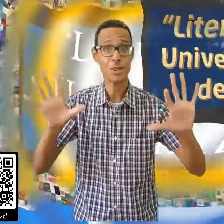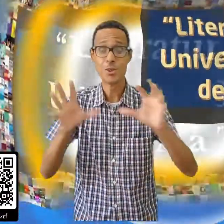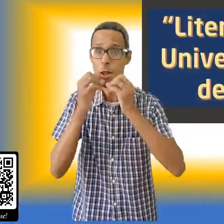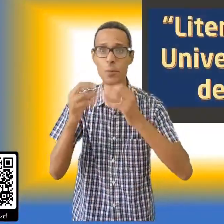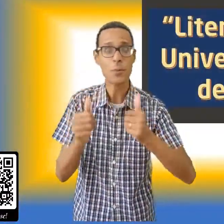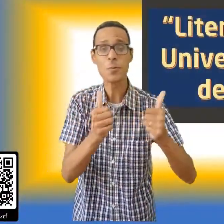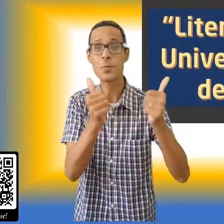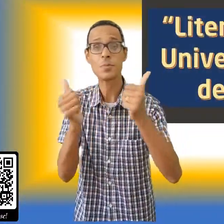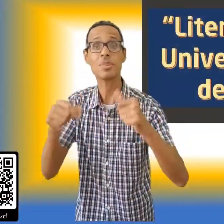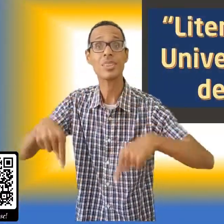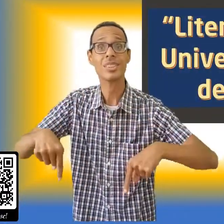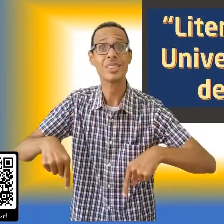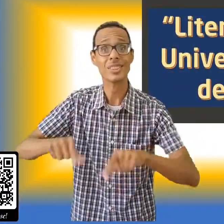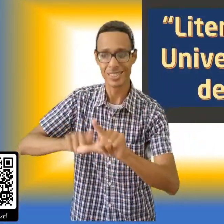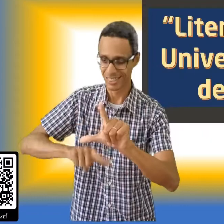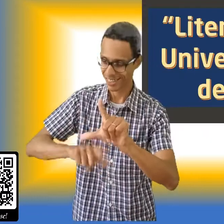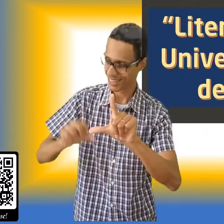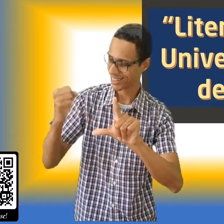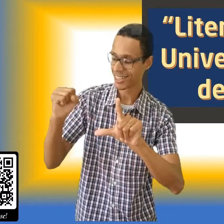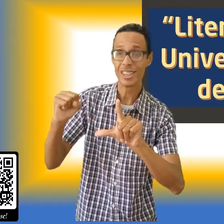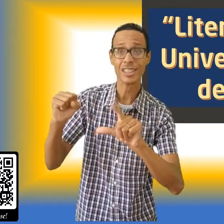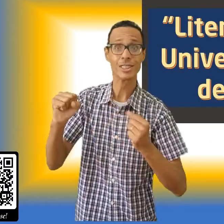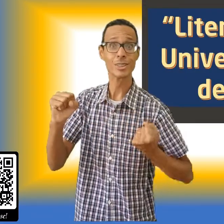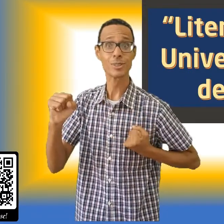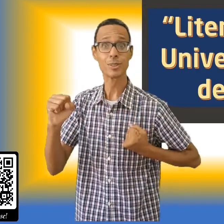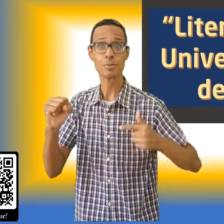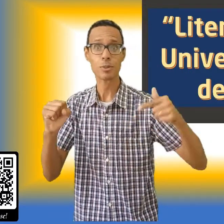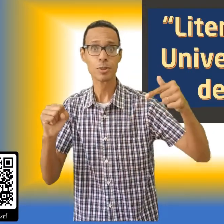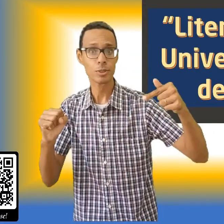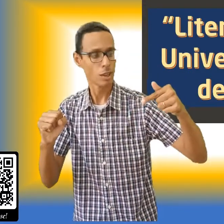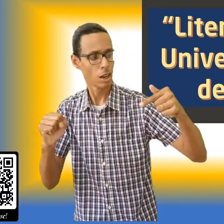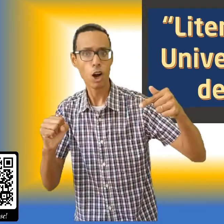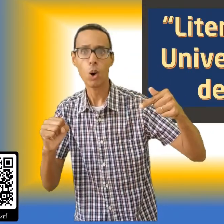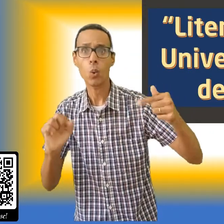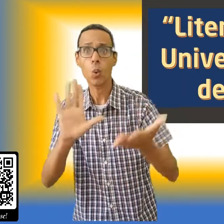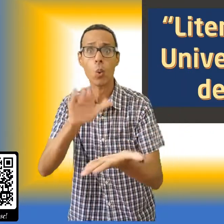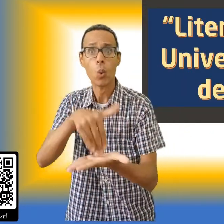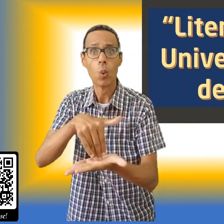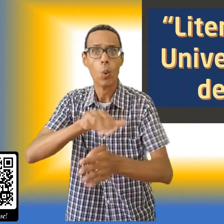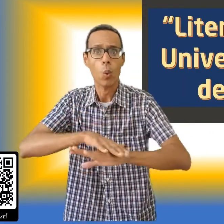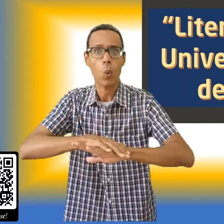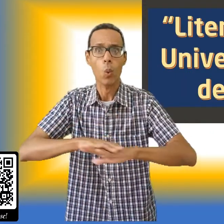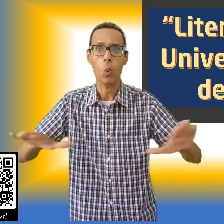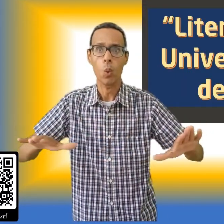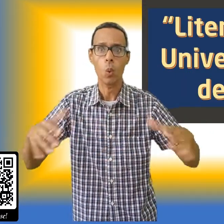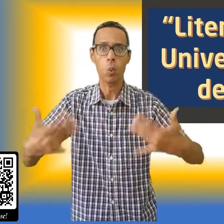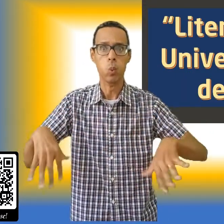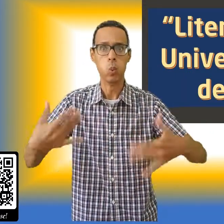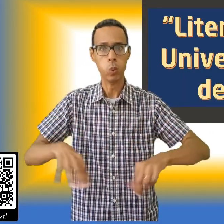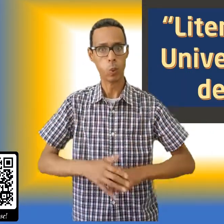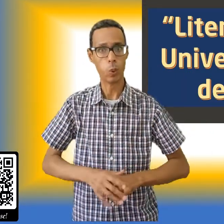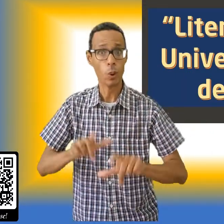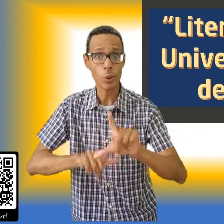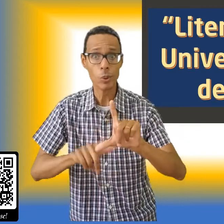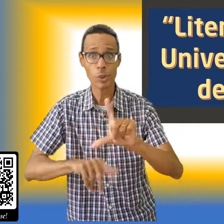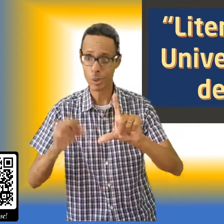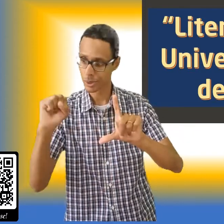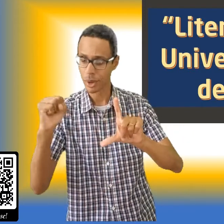Olá, pessoal! Como estão? Tudo bem? Chegamos ao último bloco, a parte 7 da